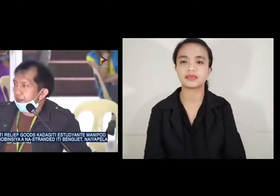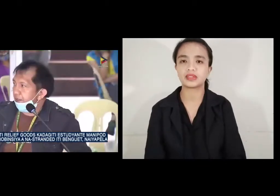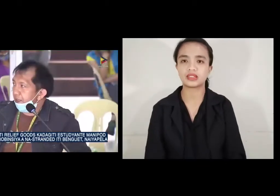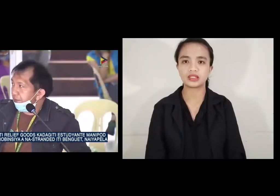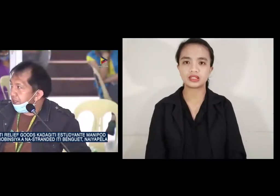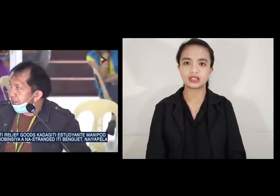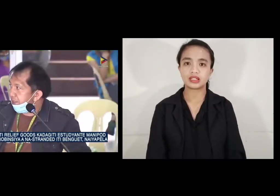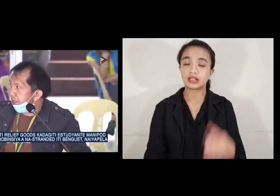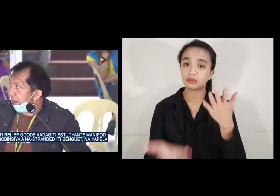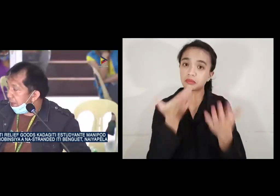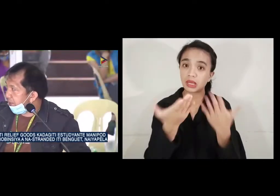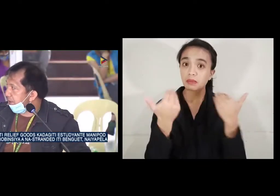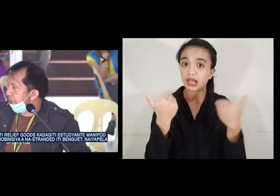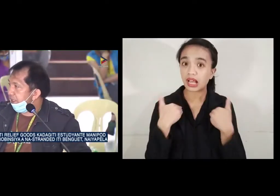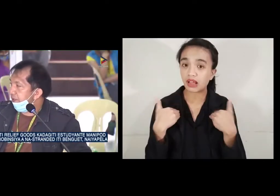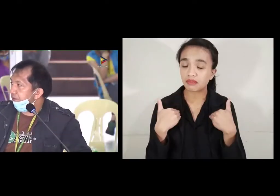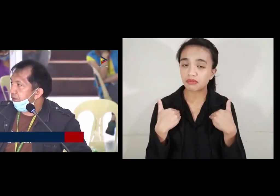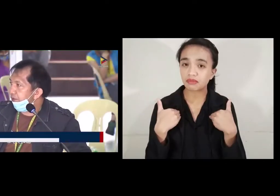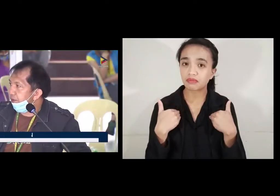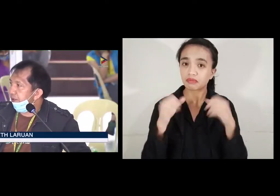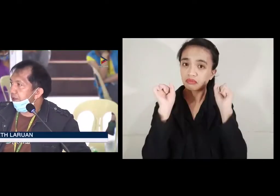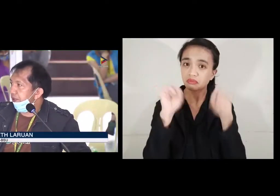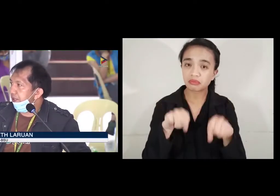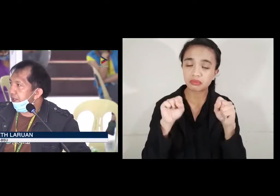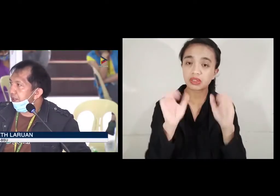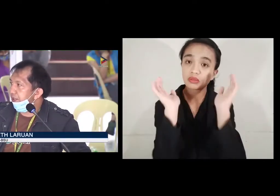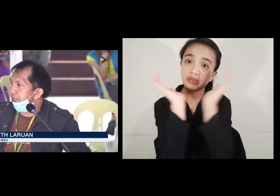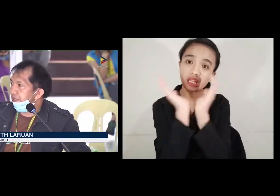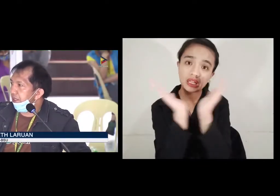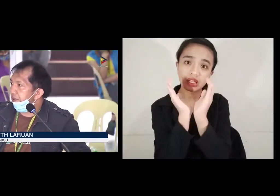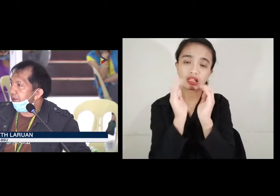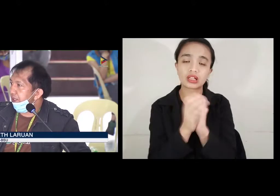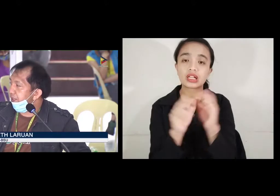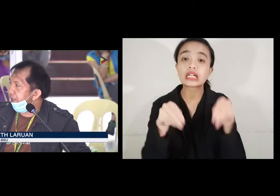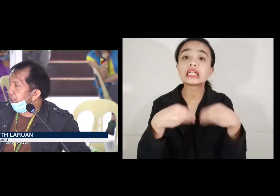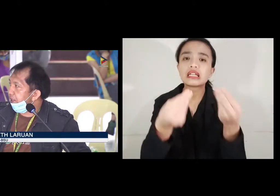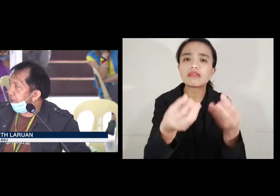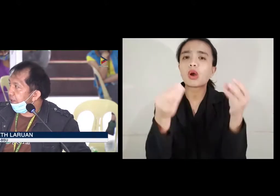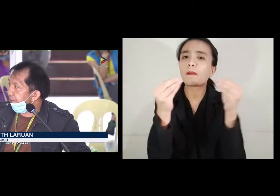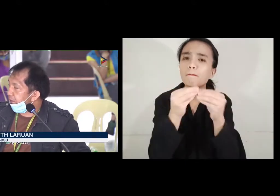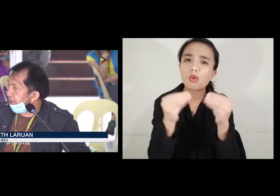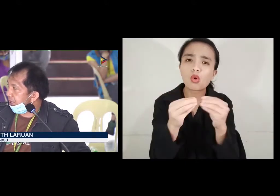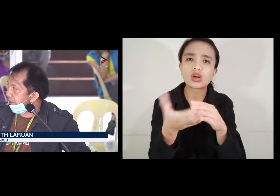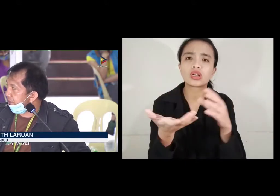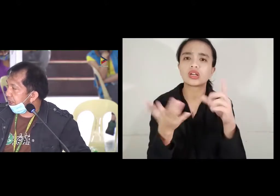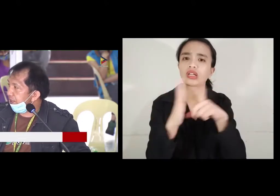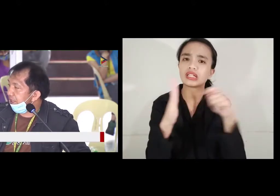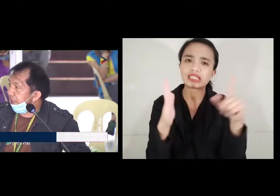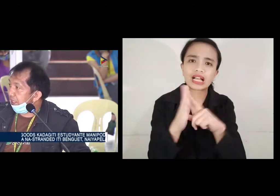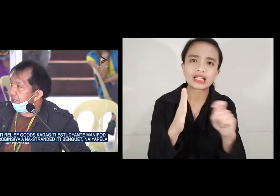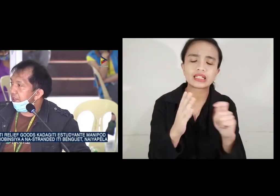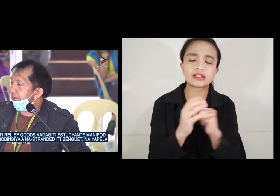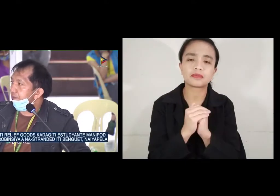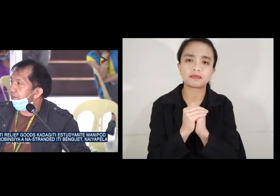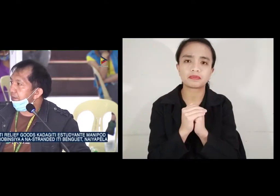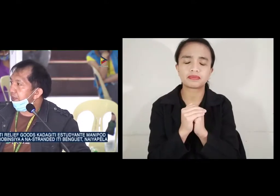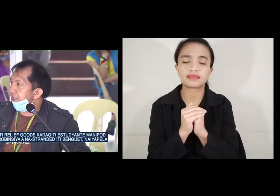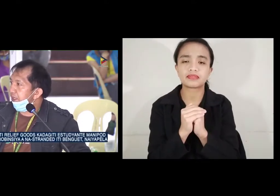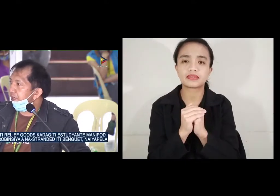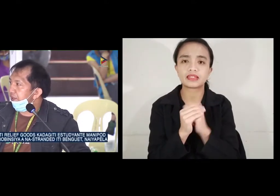goods. If there's a possibility for Dole and the ESWP to give more slots to La